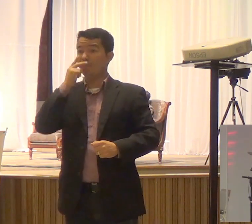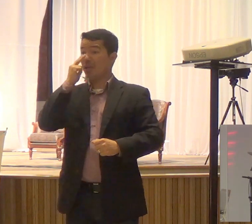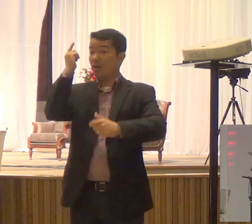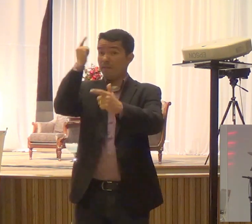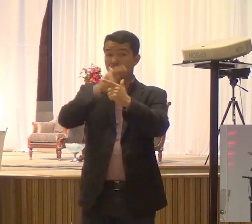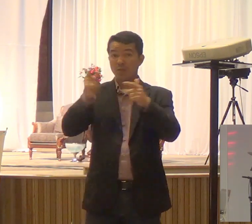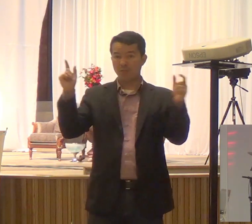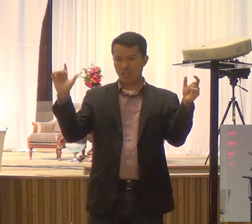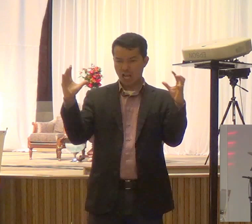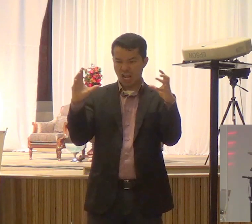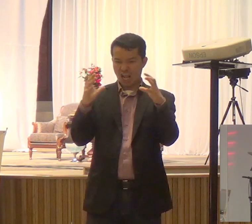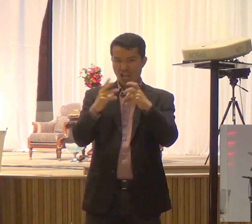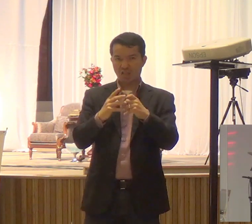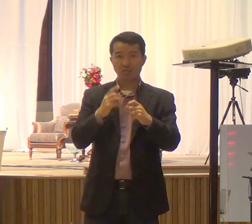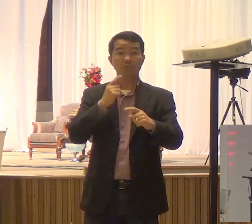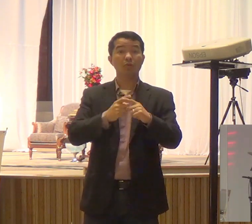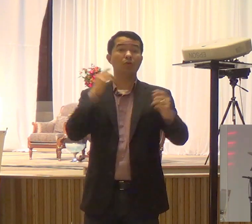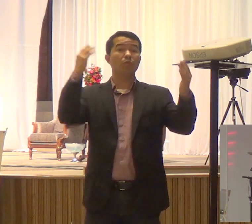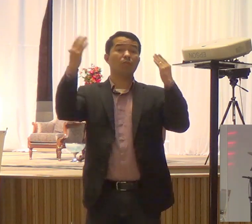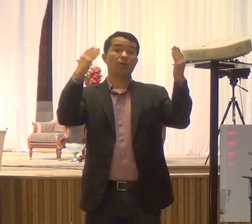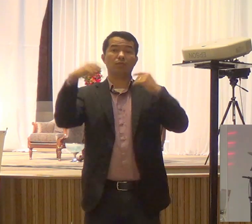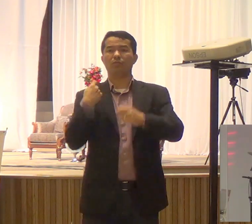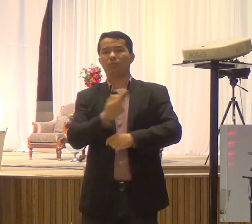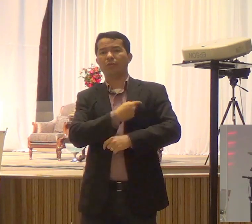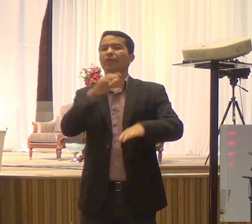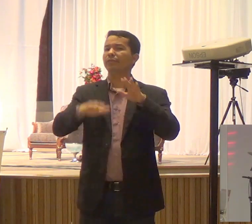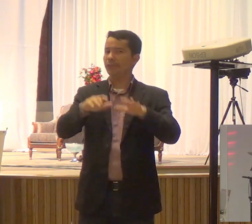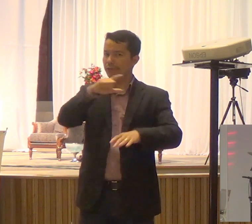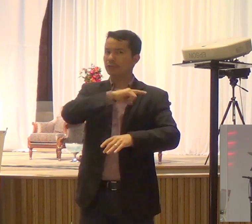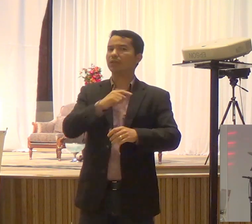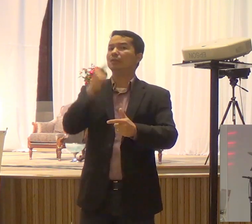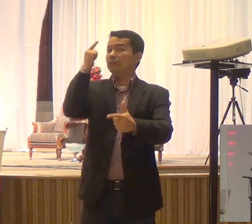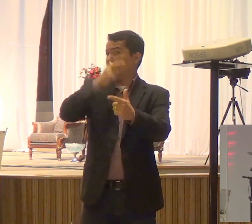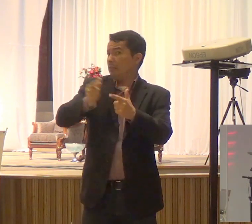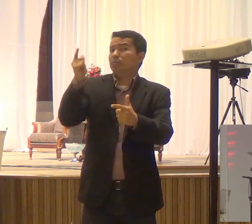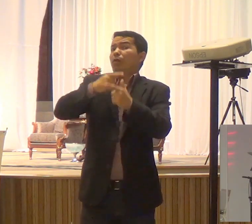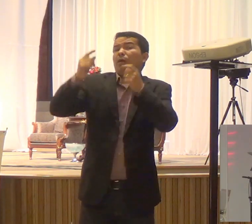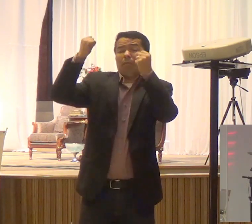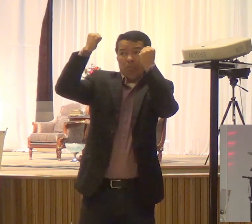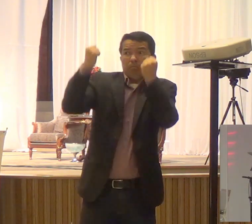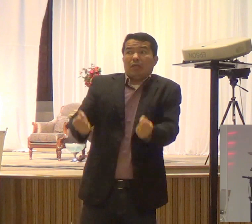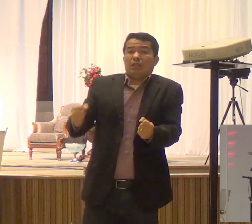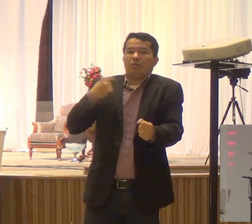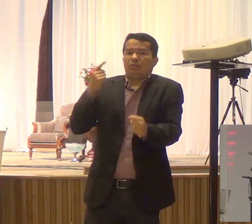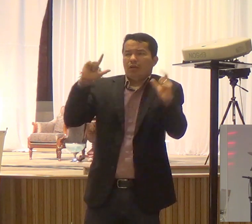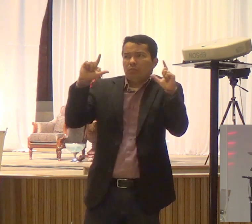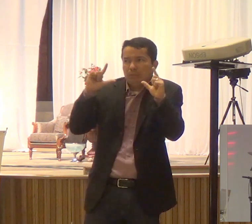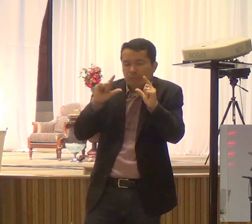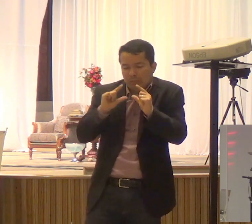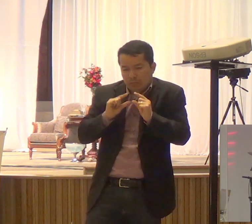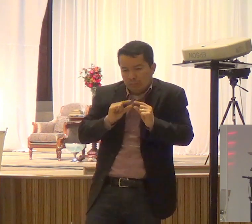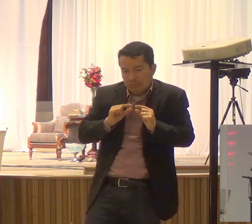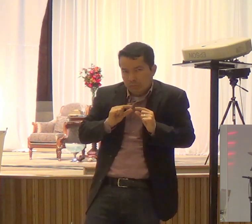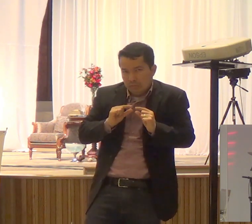tudo e nada serve. E sabe o que o Espírito Santo de Deus trouxe ao meu coração quando eu li esse texto aqui,